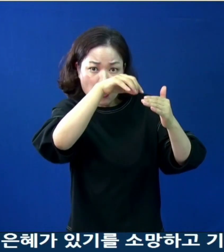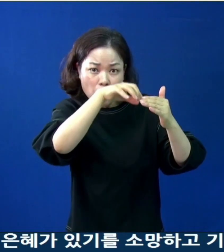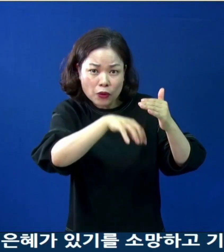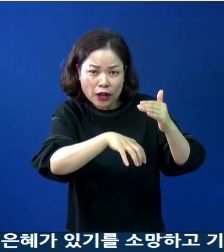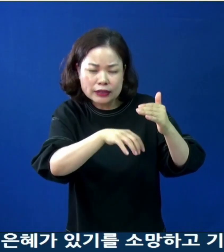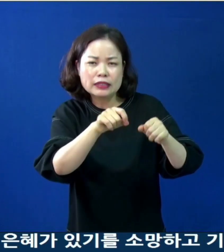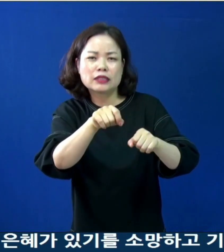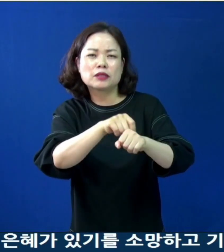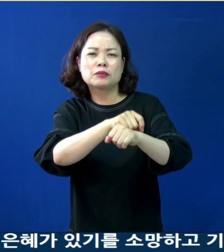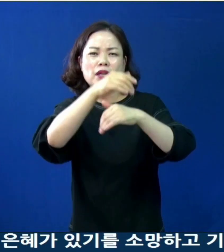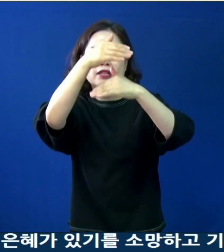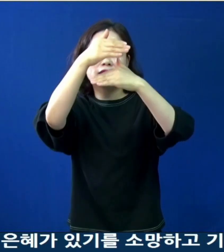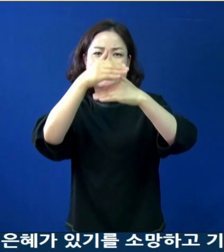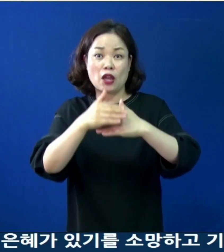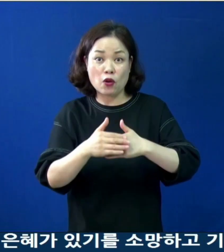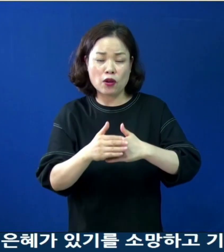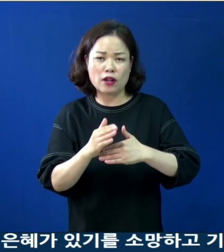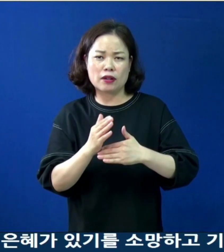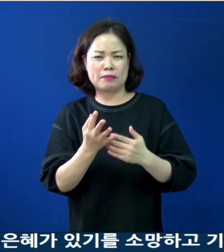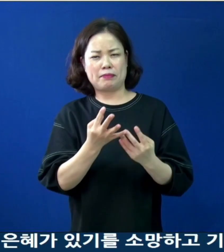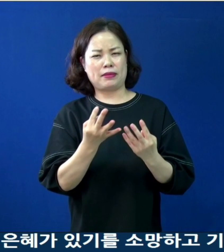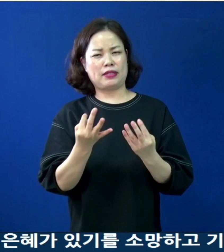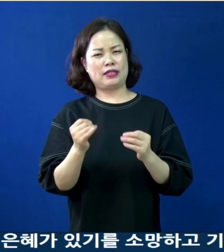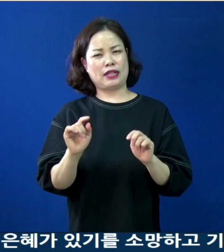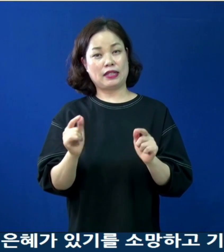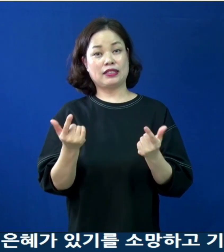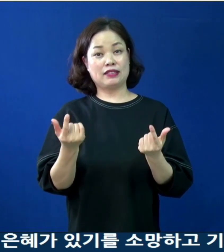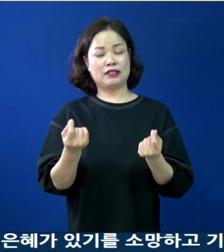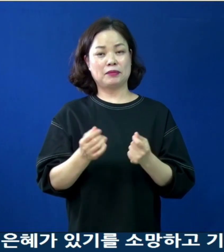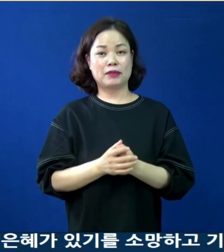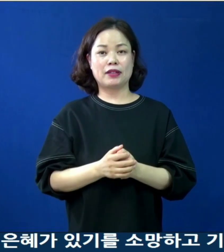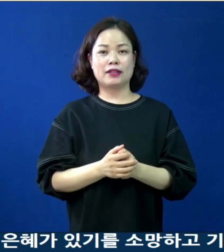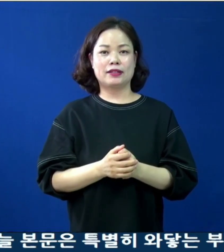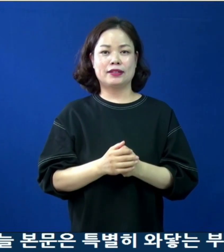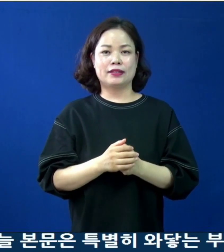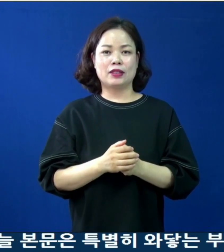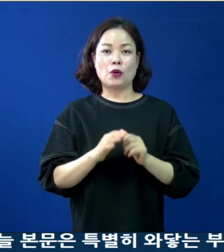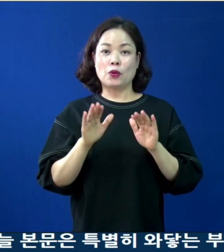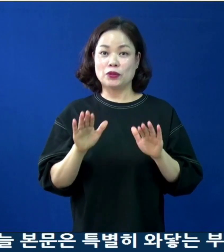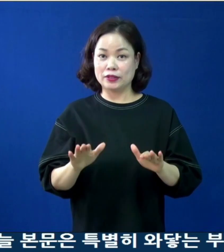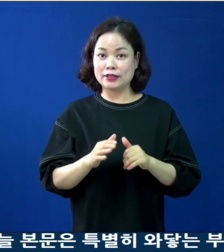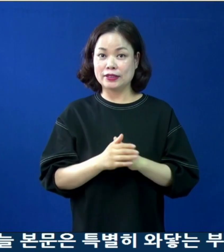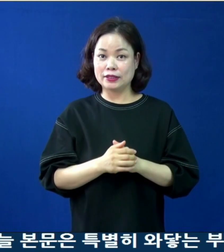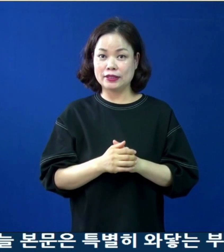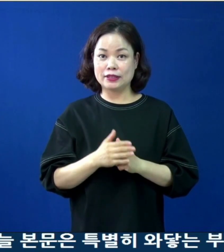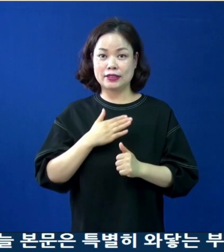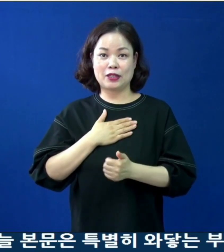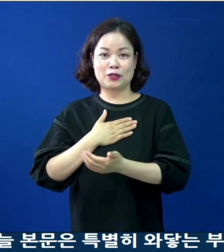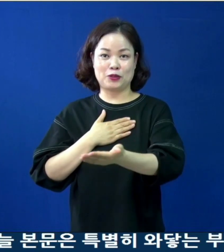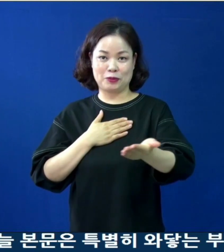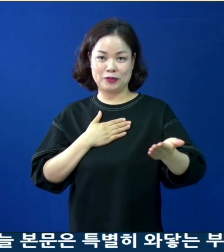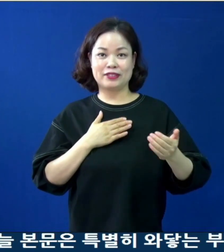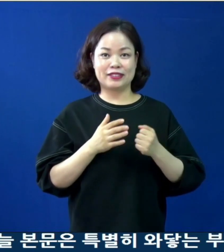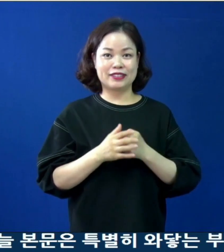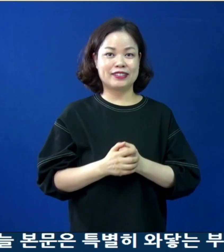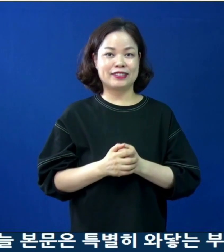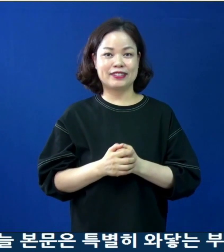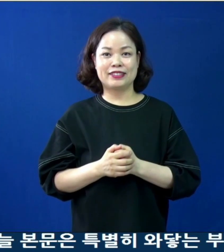특별한 내용들이 많지 않아 보입니다. 그래서 오늘은 제가 여러분을